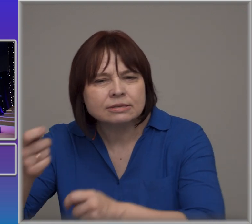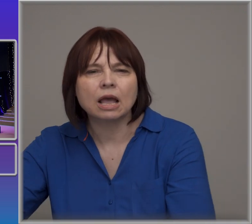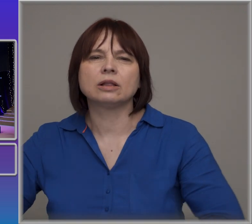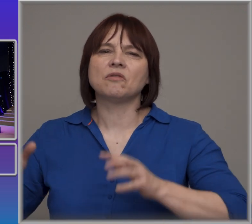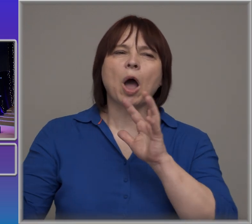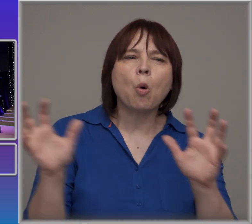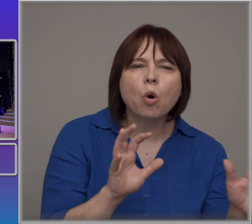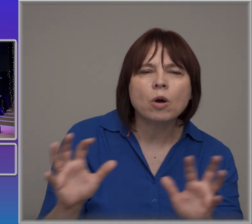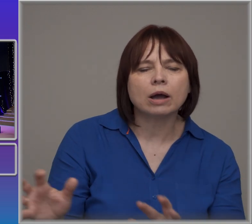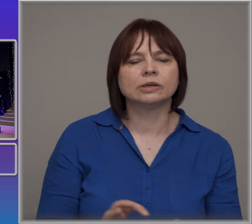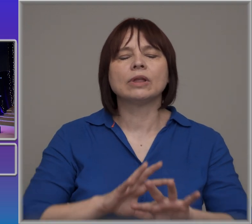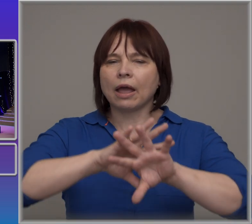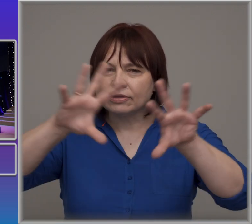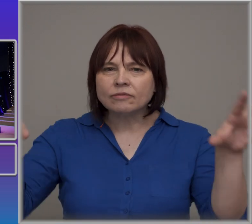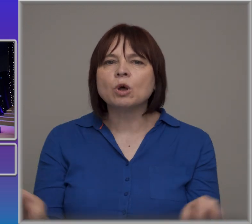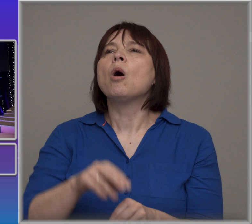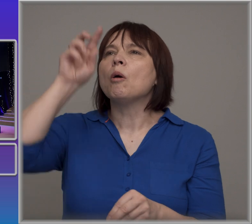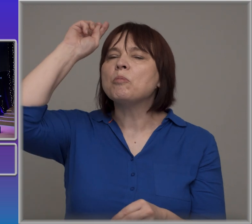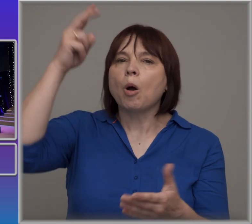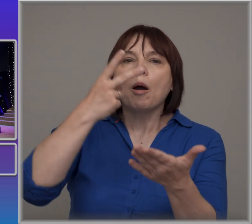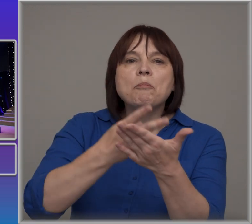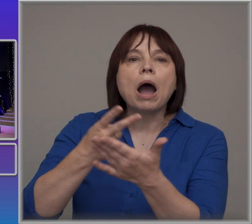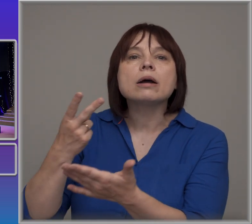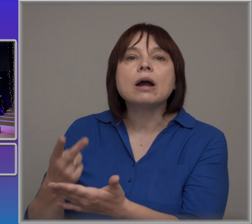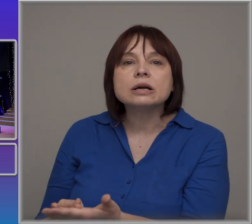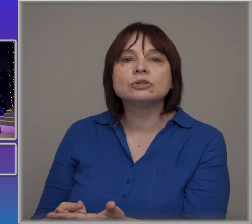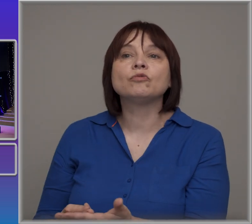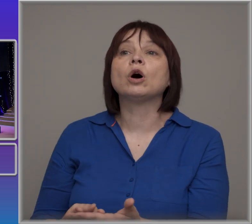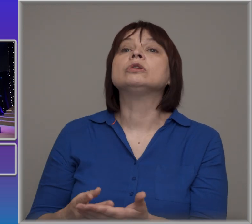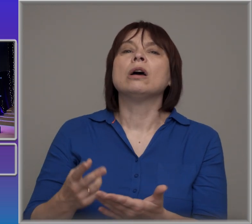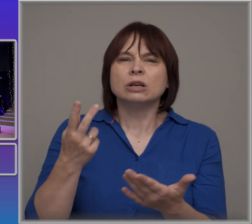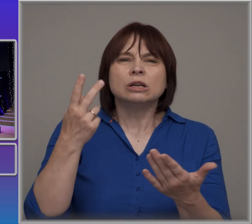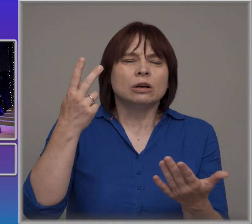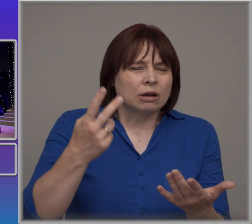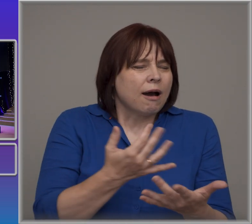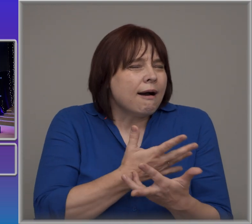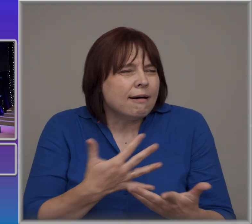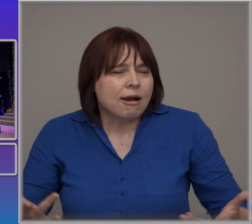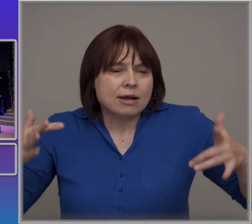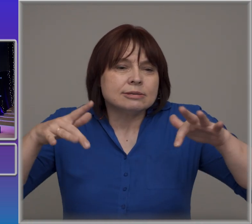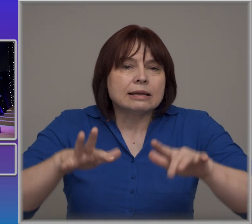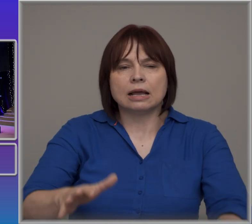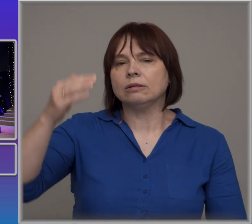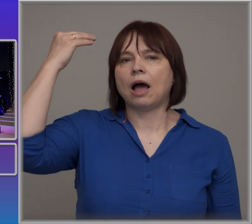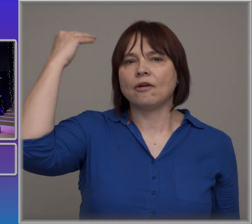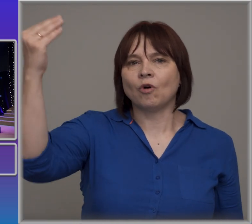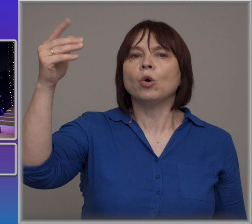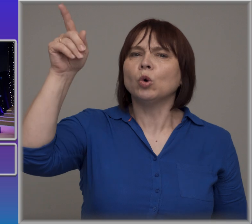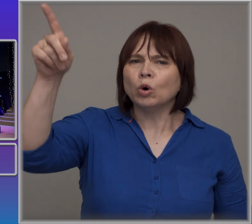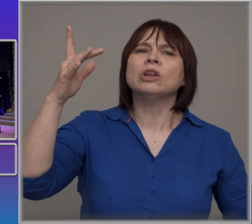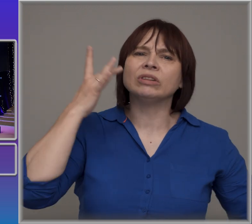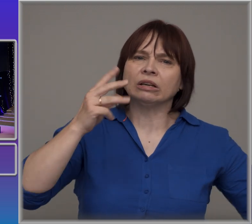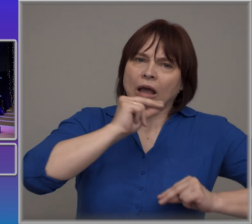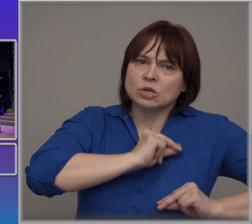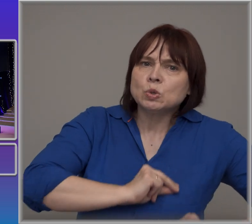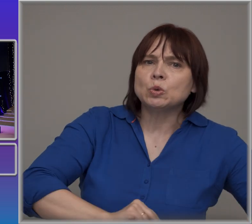через работу, через то, что Он показывает, что Он кто? Он тот, кто трудится, тот, кто работает, тот, кто творит. Я